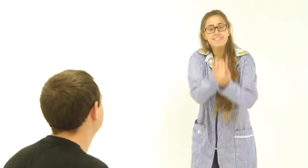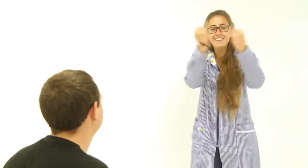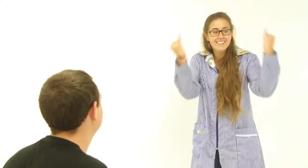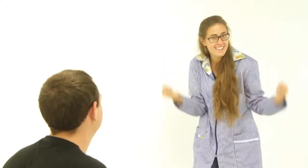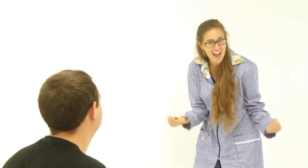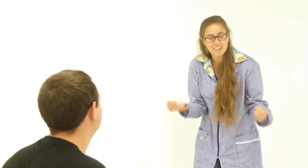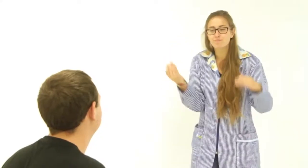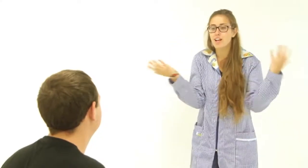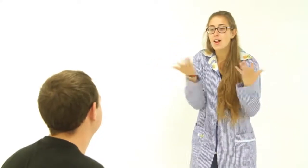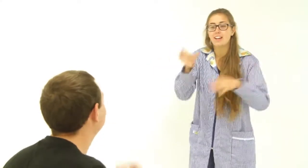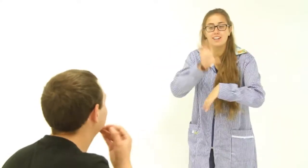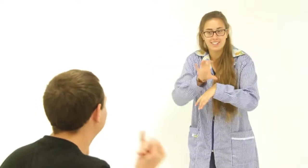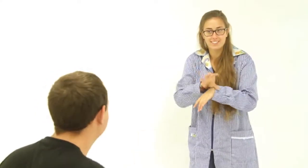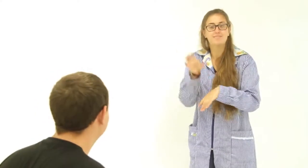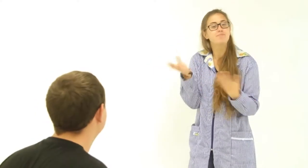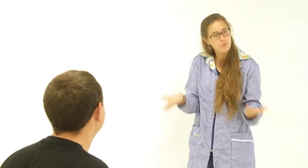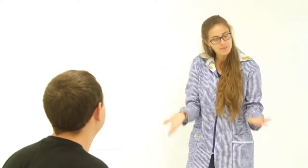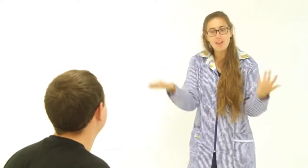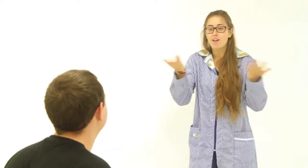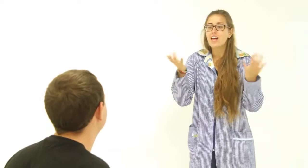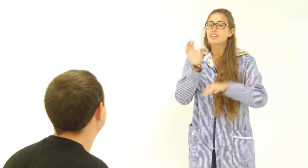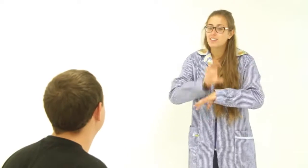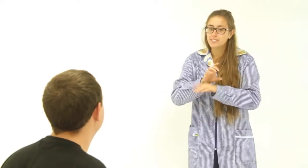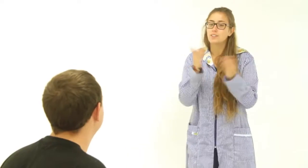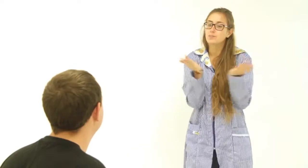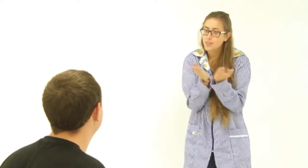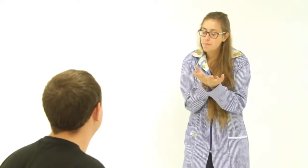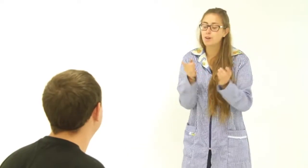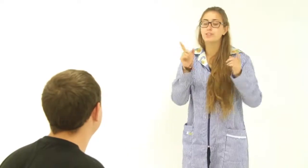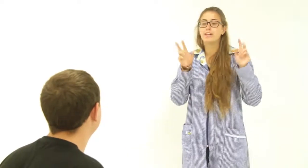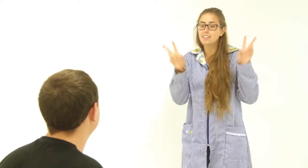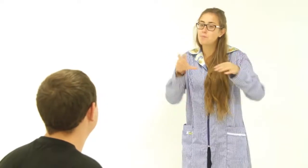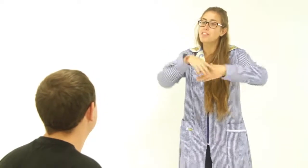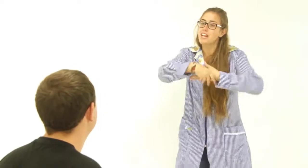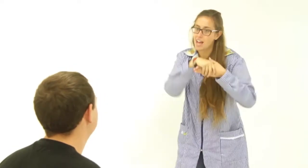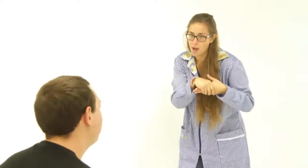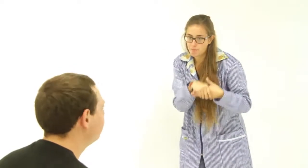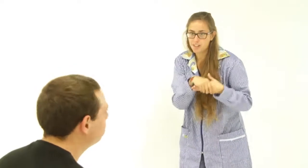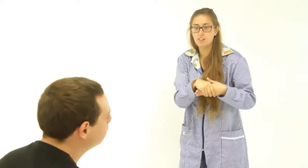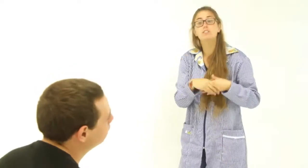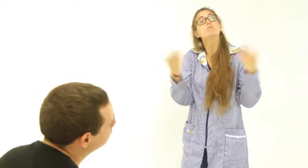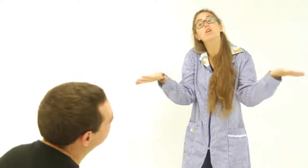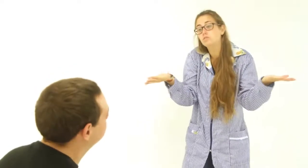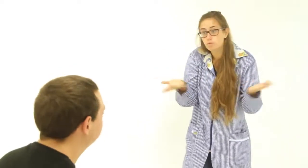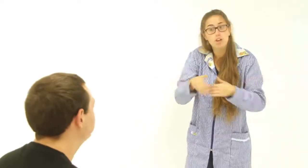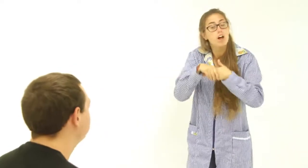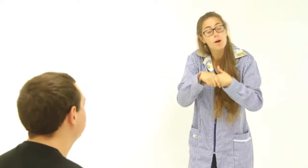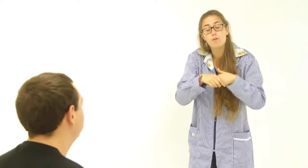Bueno, buen día. Bueno, estamos en clase y vamos a trabajar en clase el tema del libro Amigos. Oh,